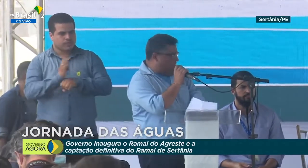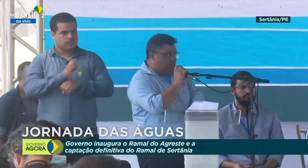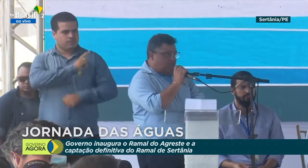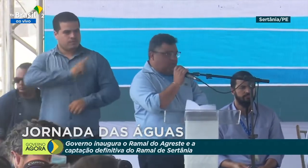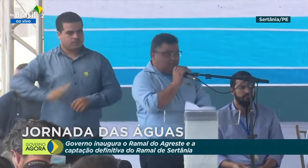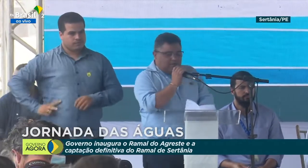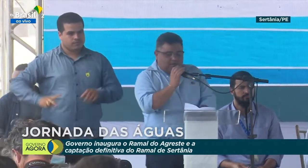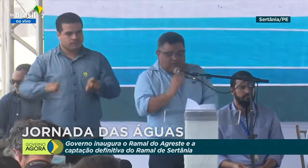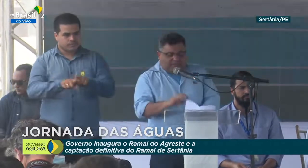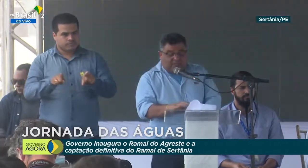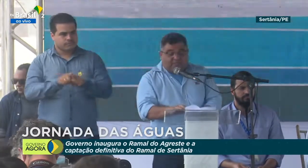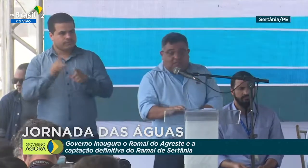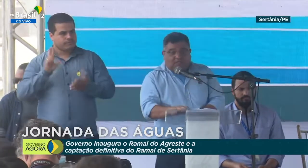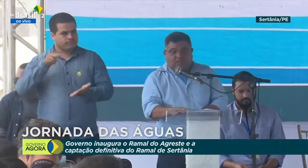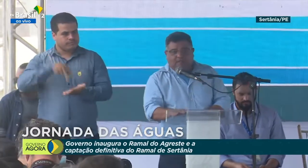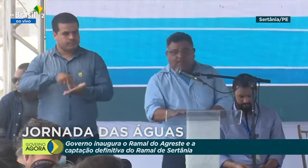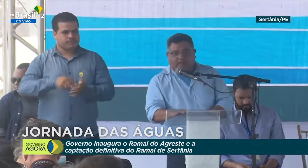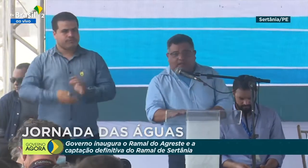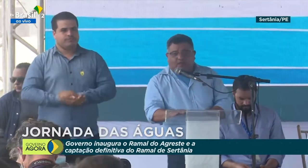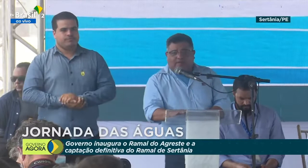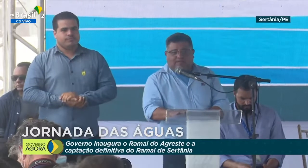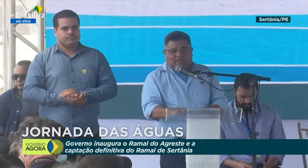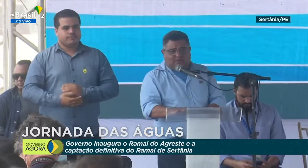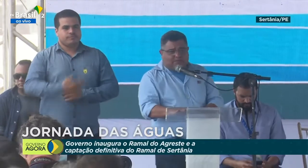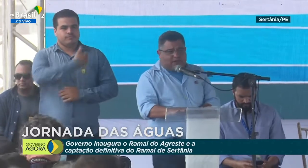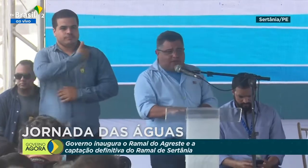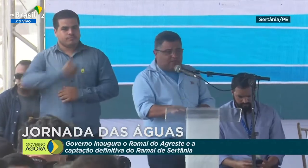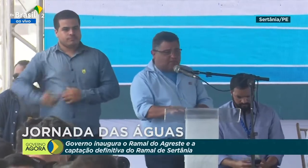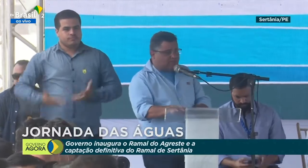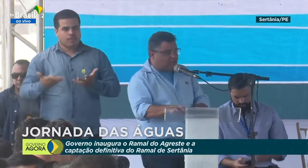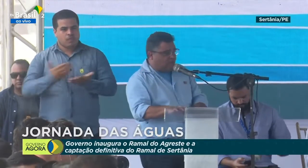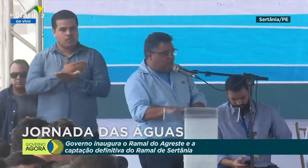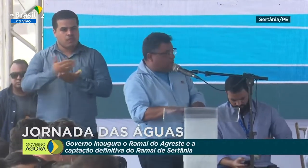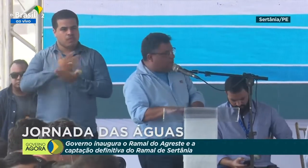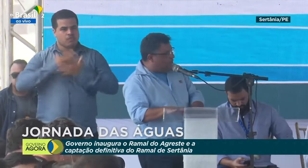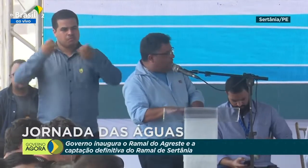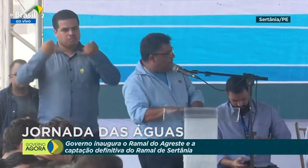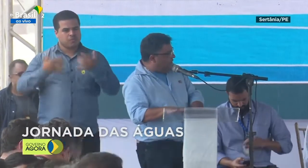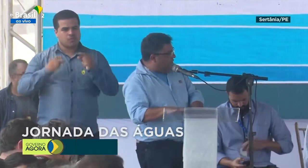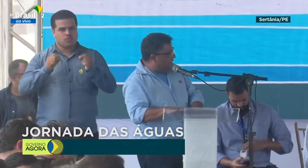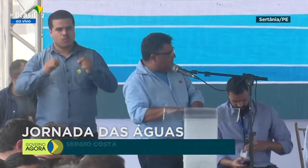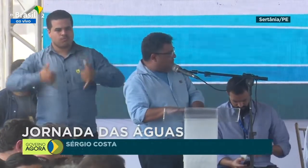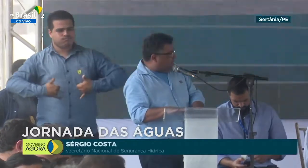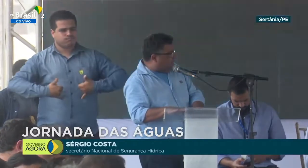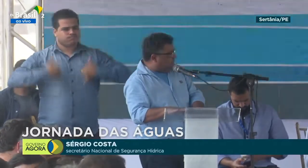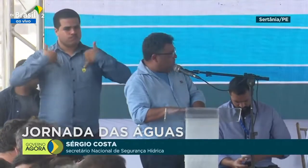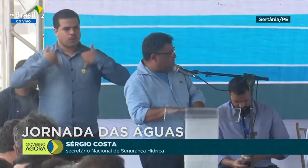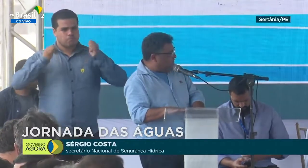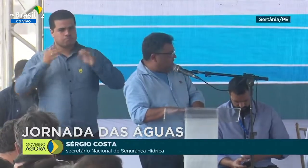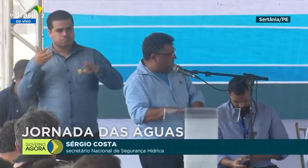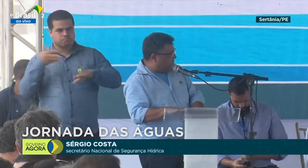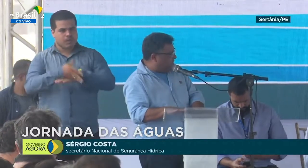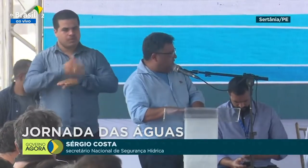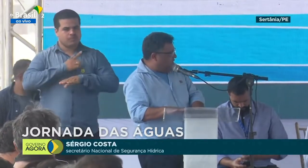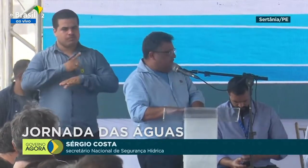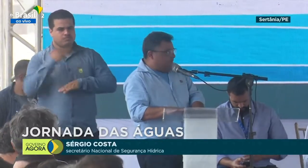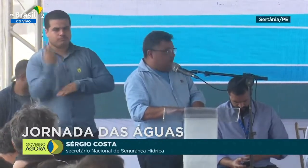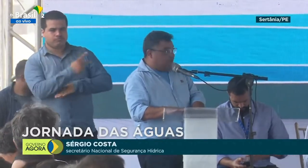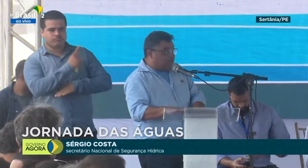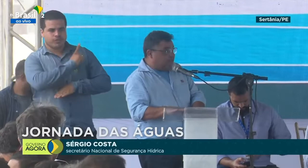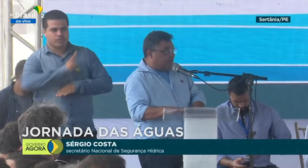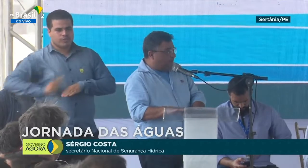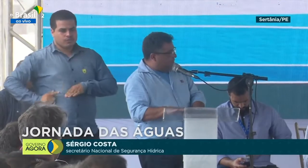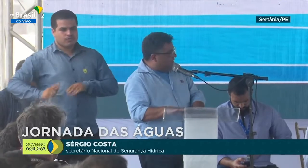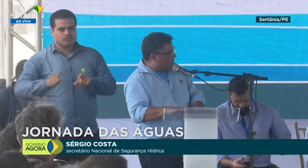vereadores. Presidente, quero começar minhas palavras dizendo que é um orgulho participar do seu governo